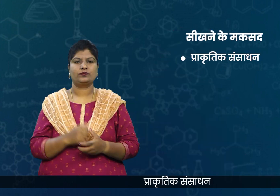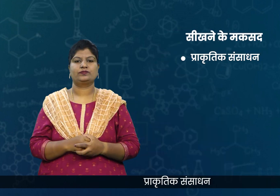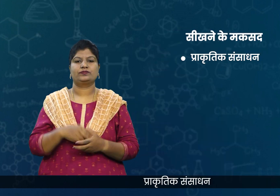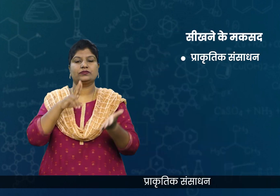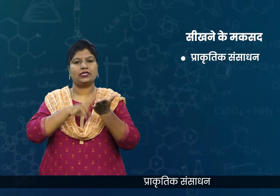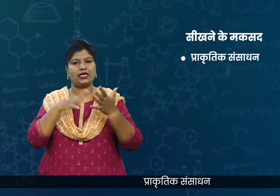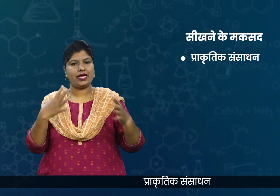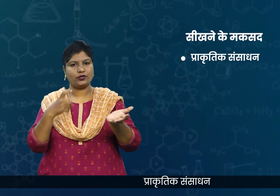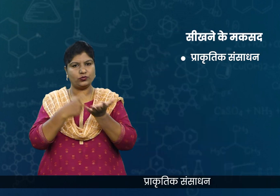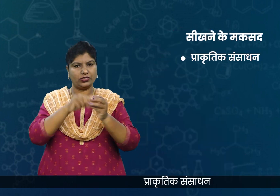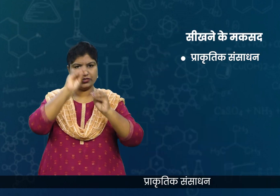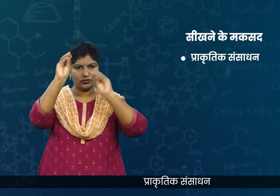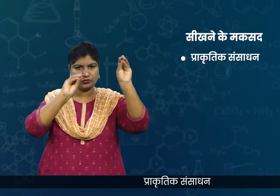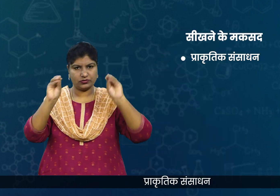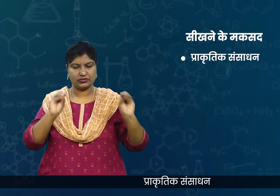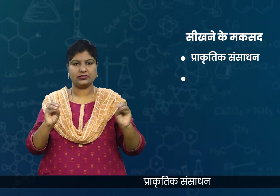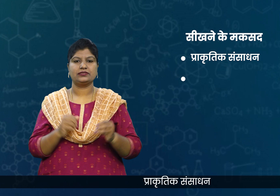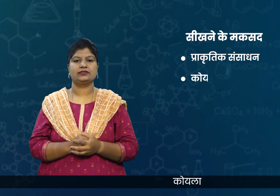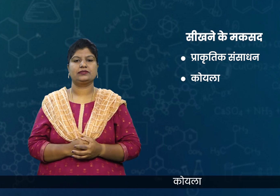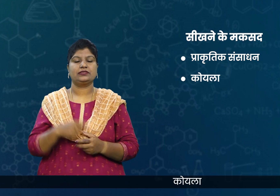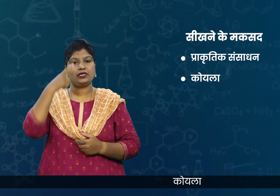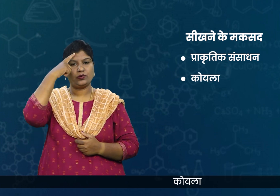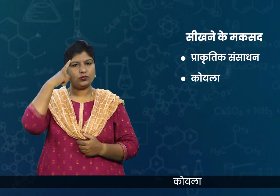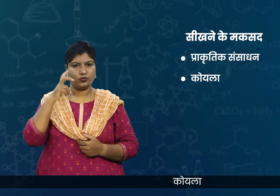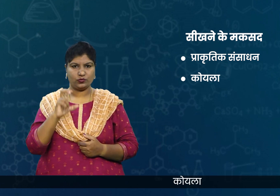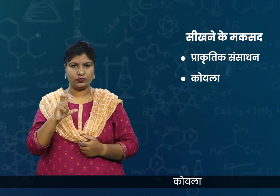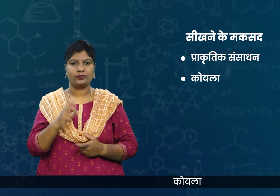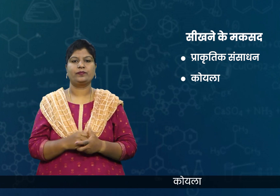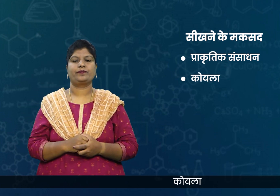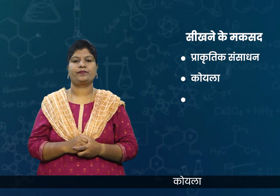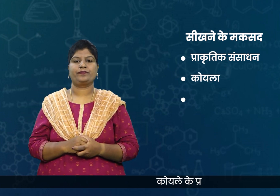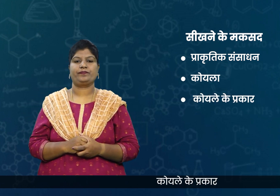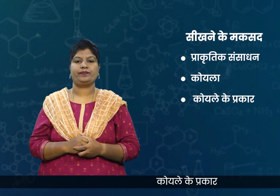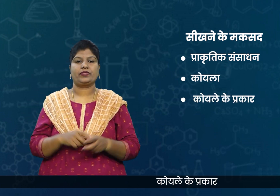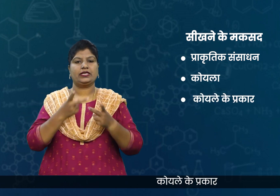प्राकृतिक संसाधन, कोयला, कोयले के प्रकार,